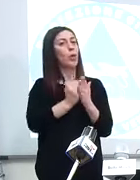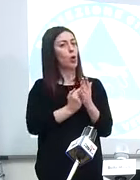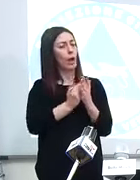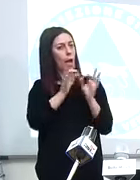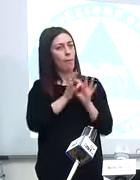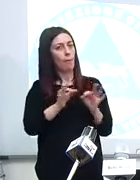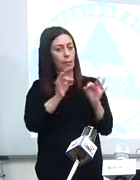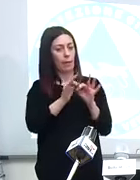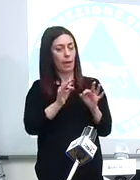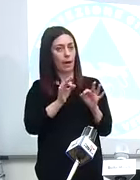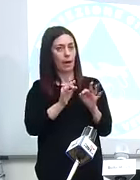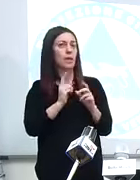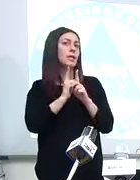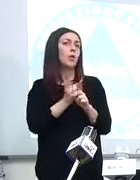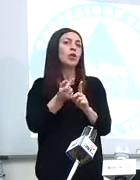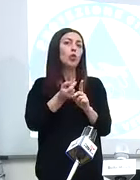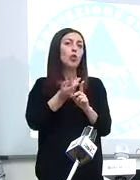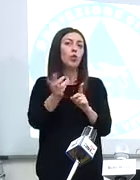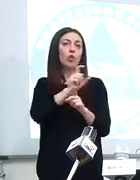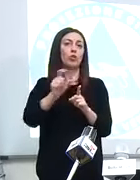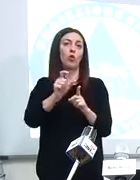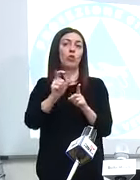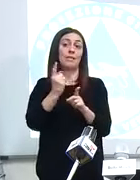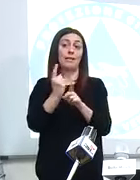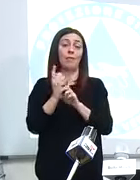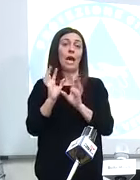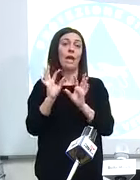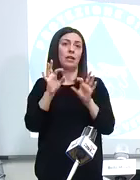ci arrivano